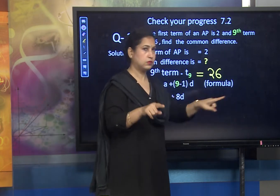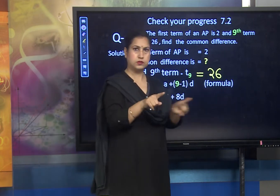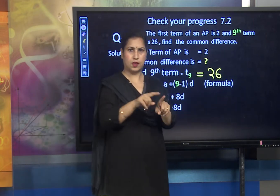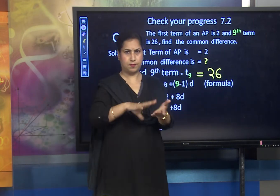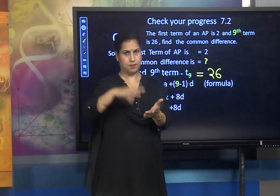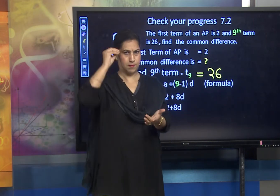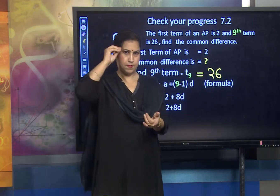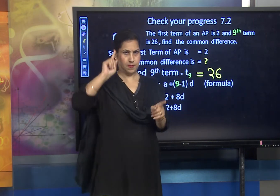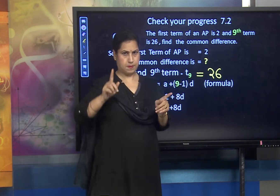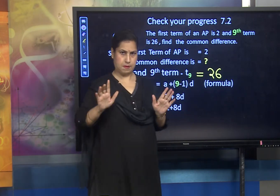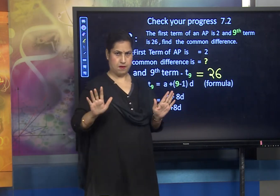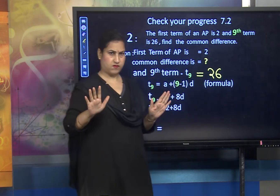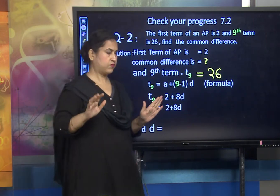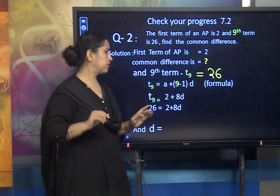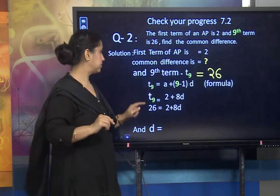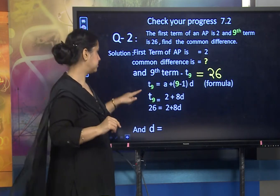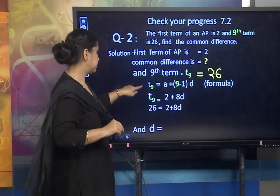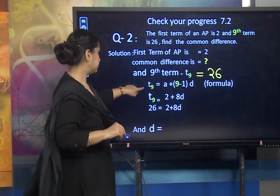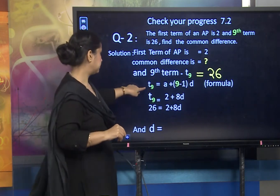T9 का वो इस प्रकार लिखा जाएगा।